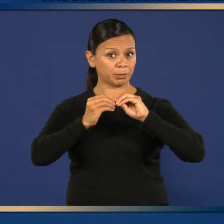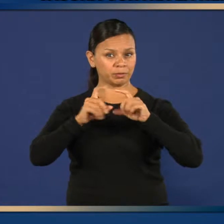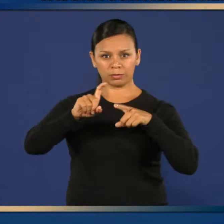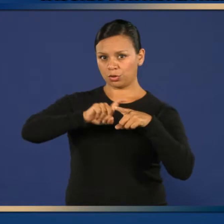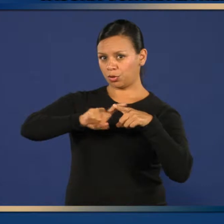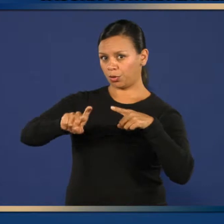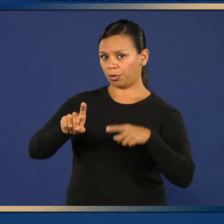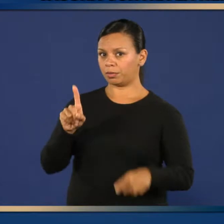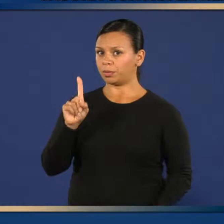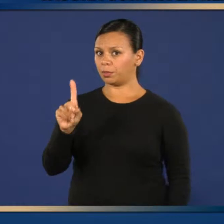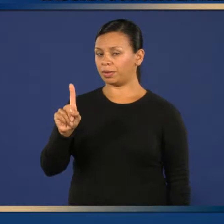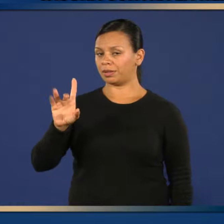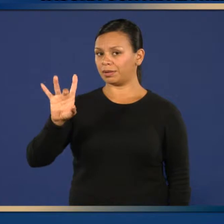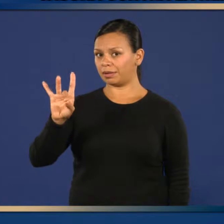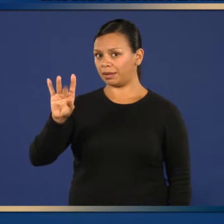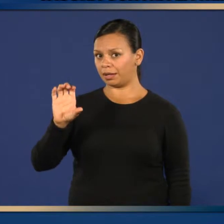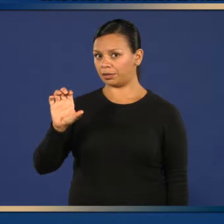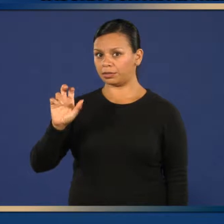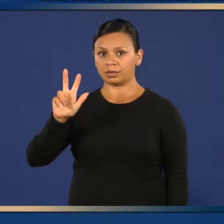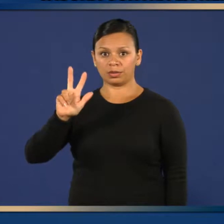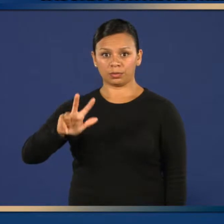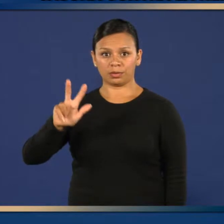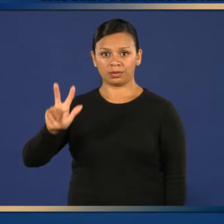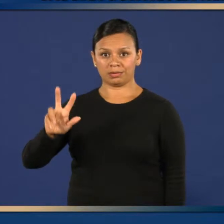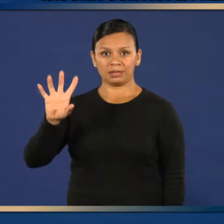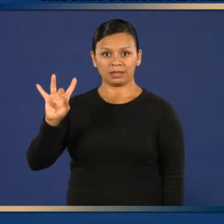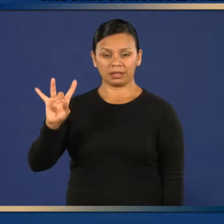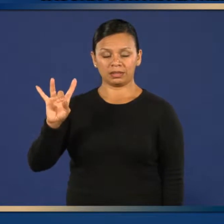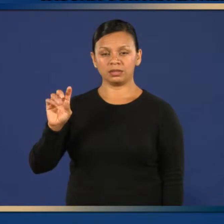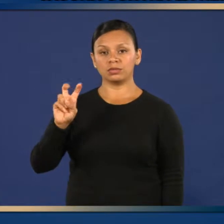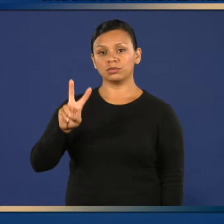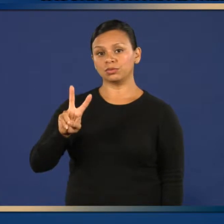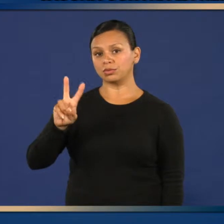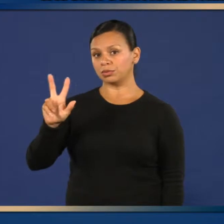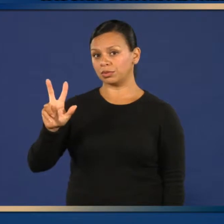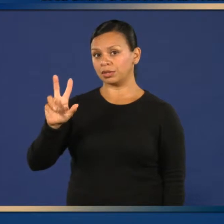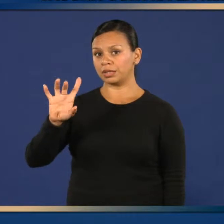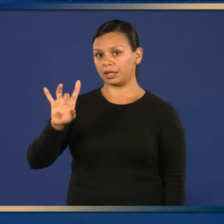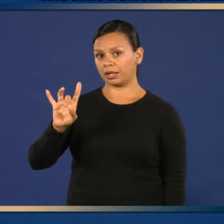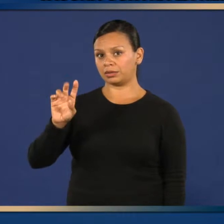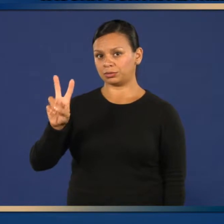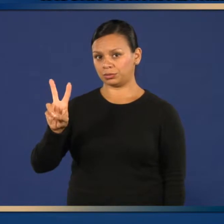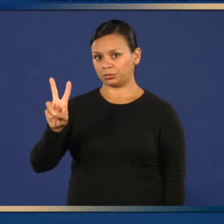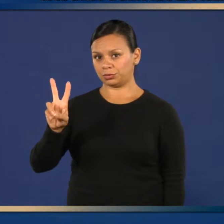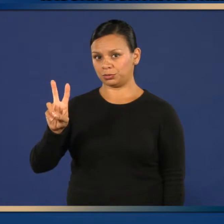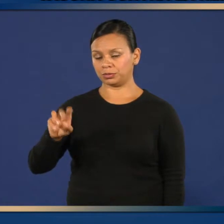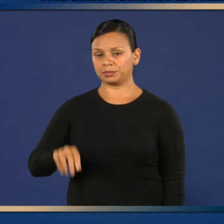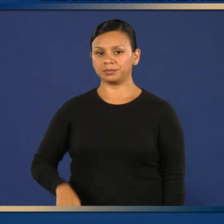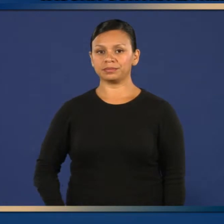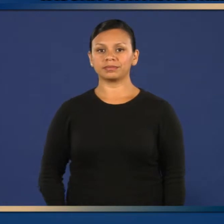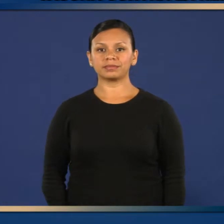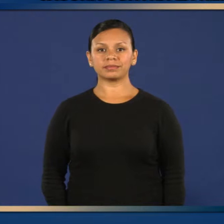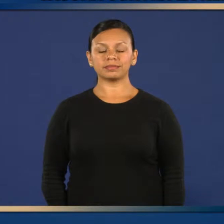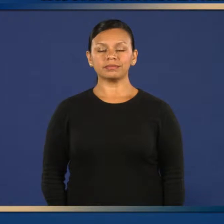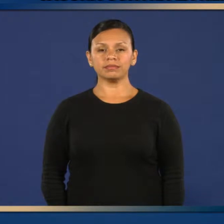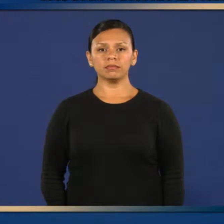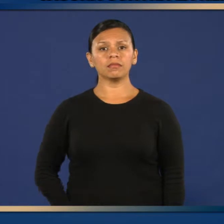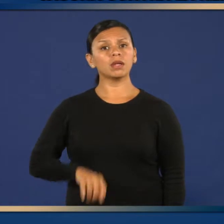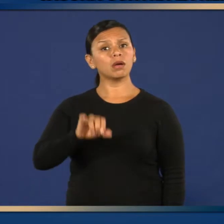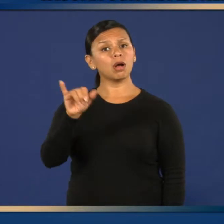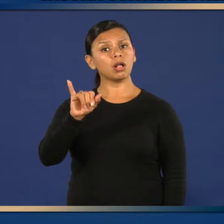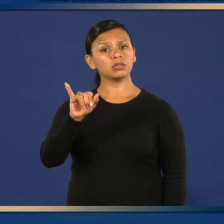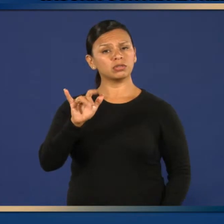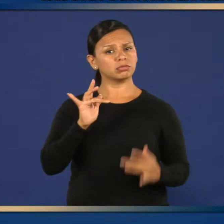por las vacunas llame al 1 800 3 38